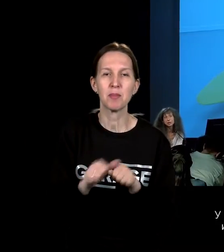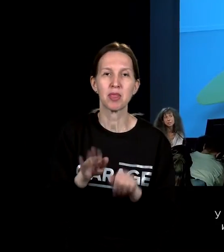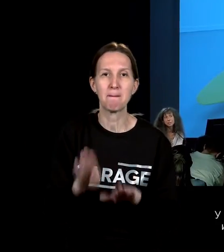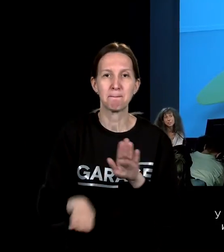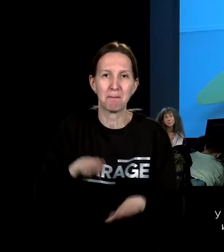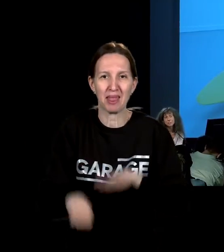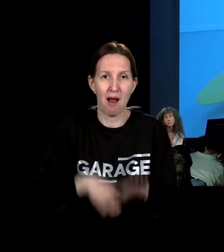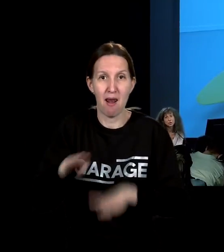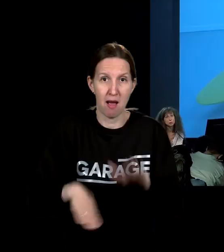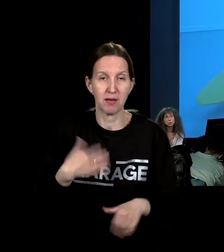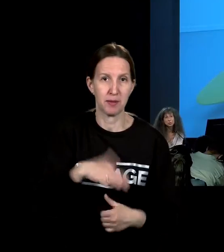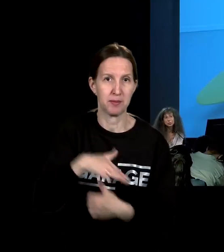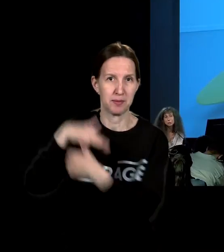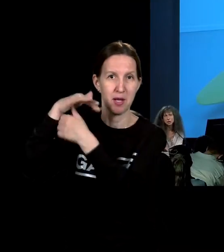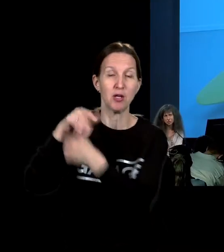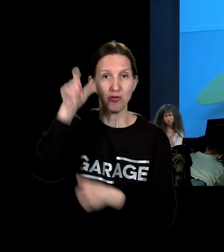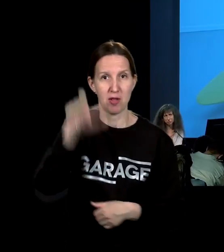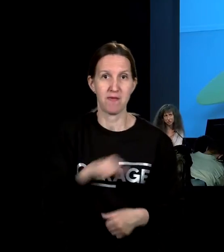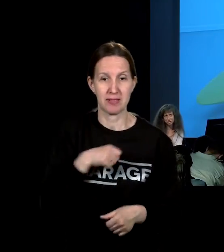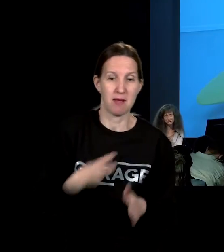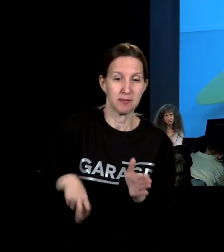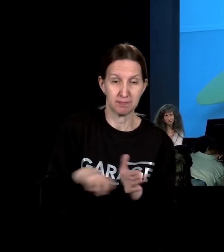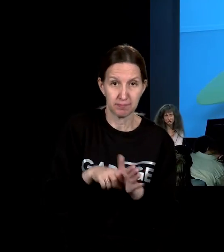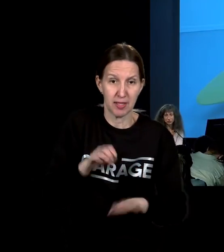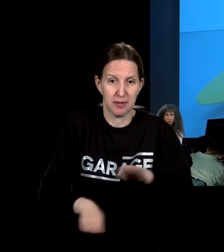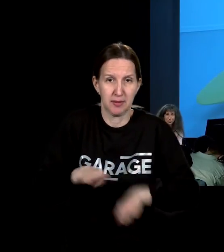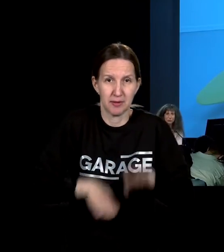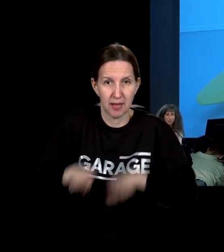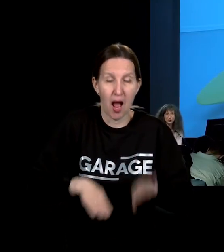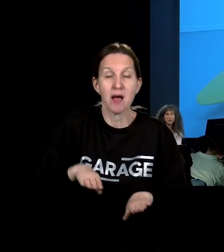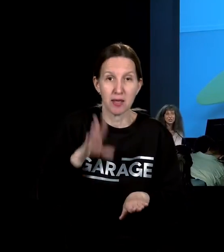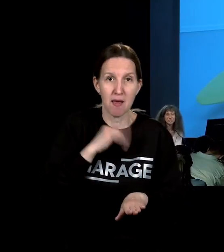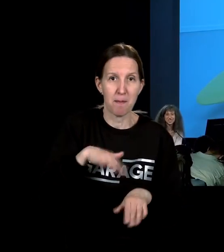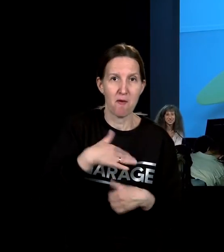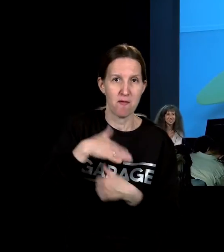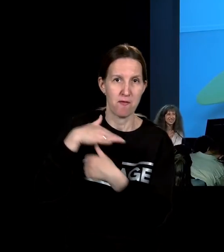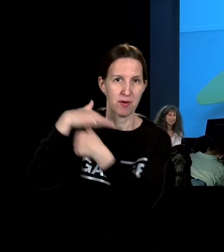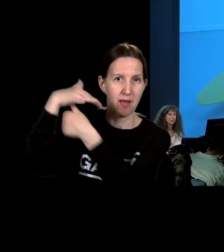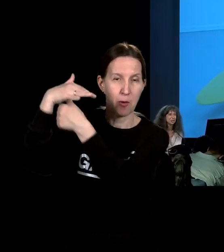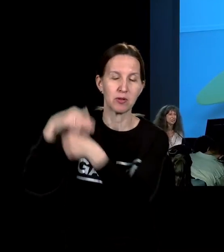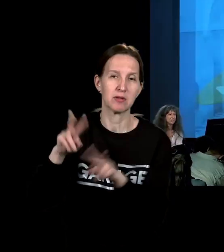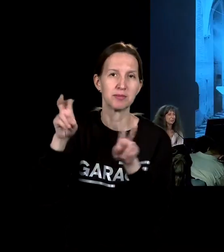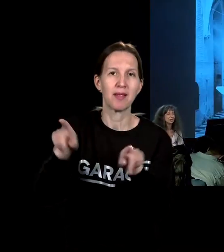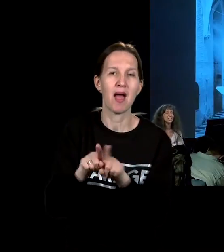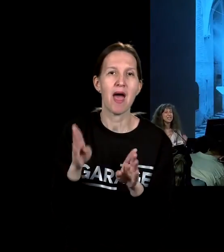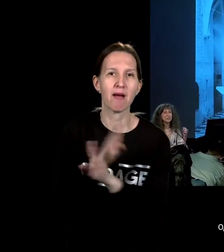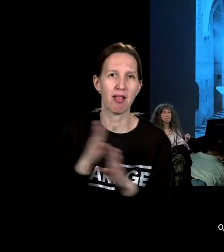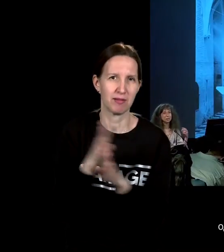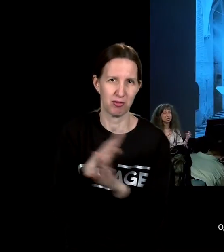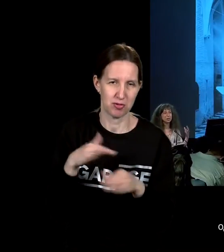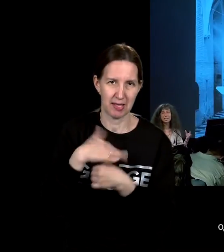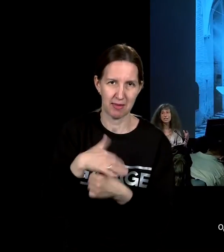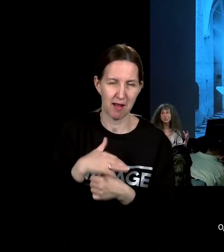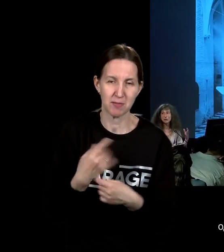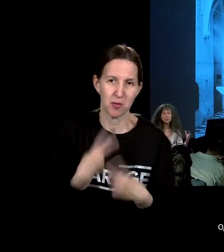тяге. Человек должен крутить педали, чтобы подняться в воздух. Это такой как бы экологический транспорт, да, это уже совершенно невозможно. Вот эти